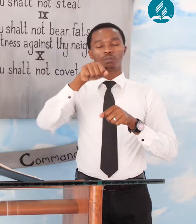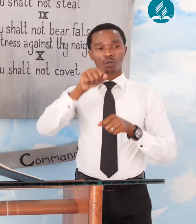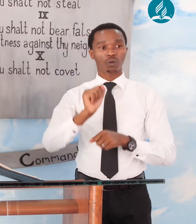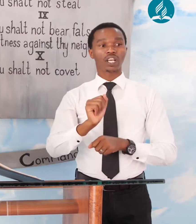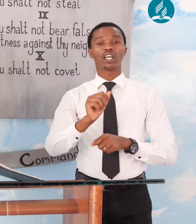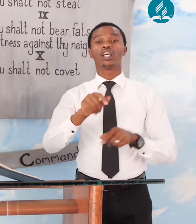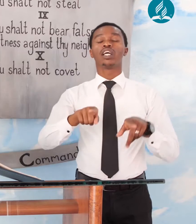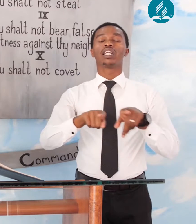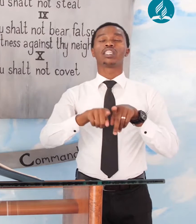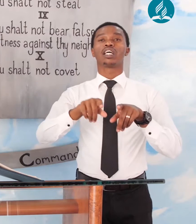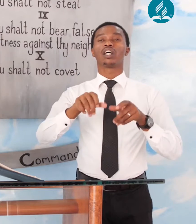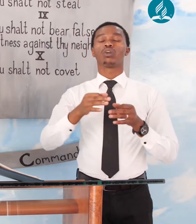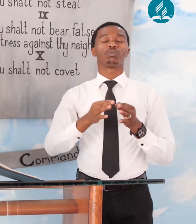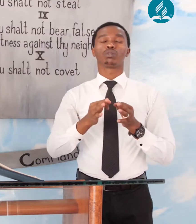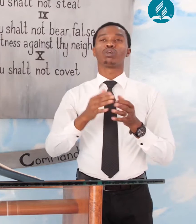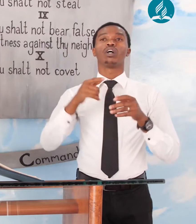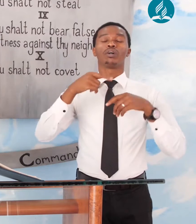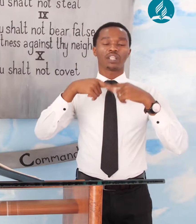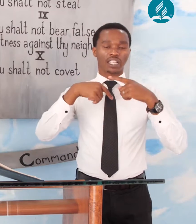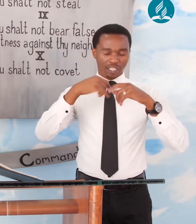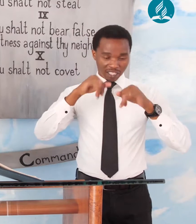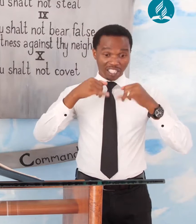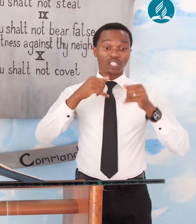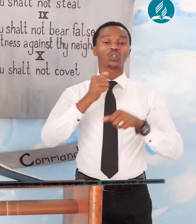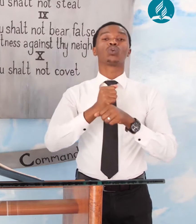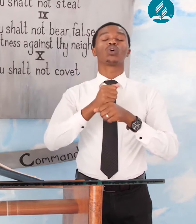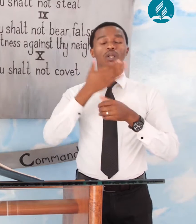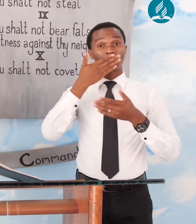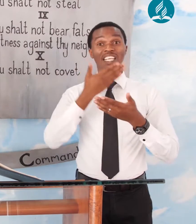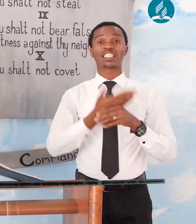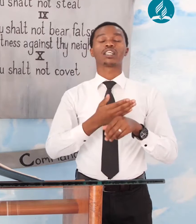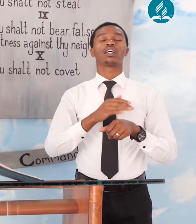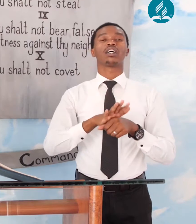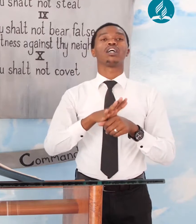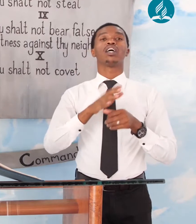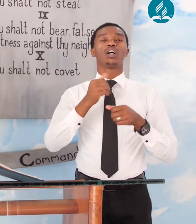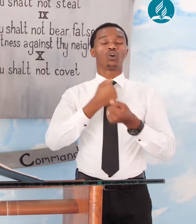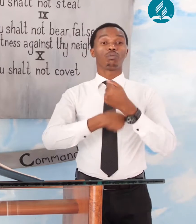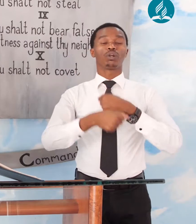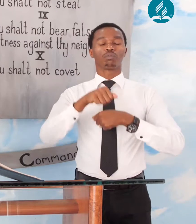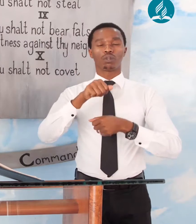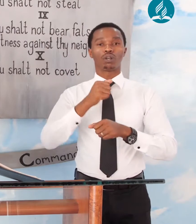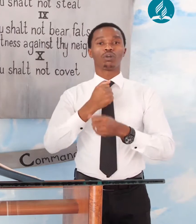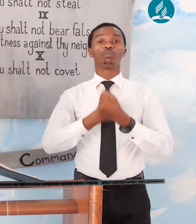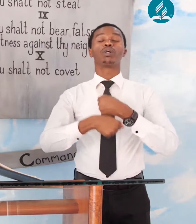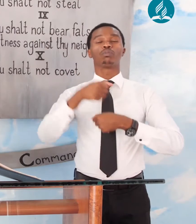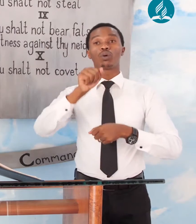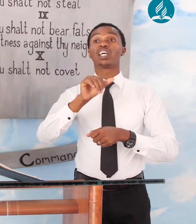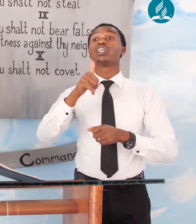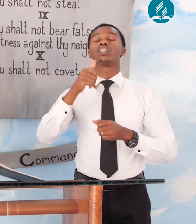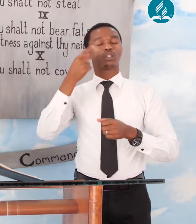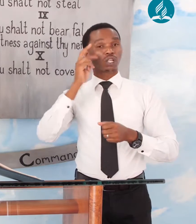ndetse n'uko yawukoze. Turaza kureba n'uko yapfuye. Ibyo byose